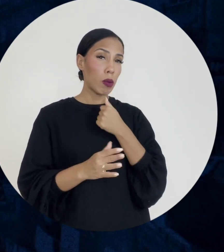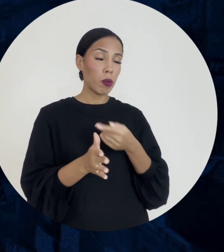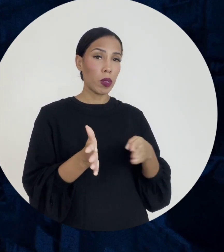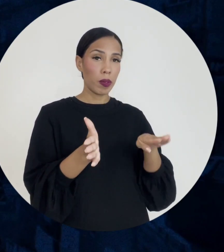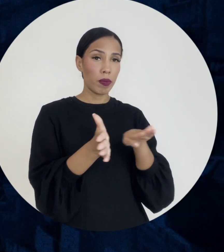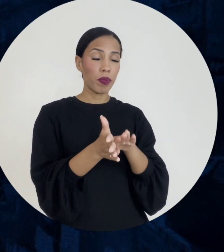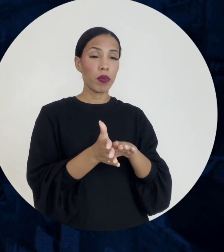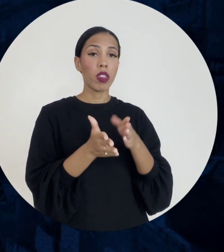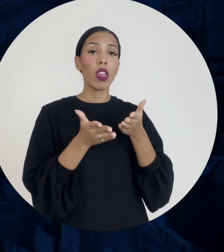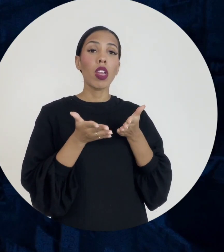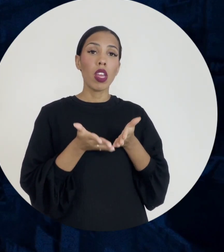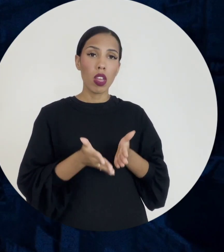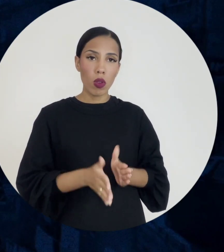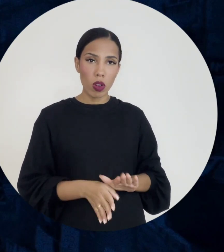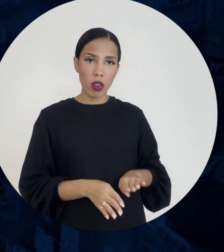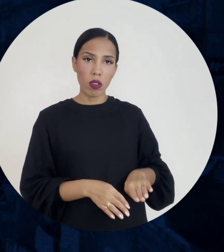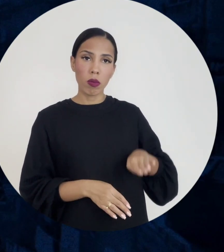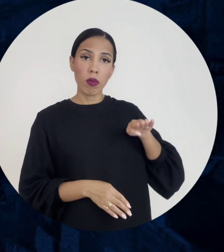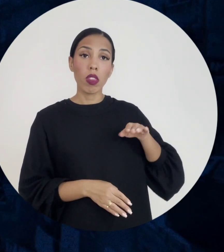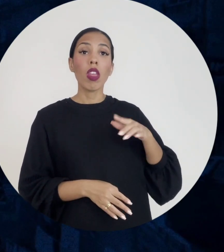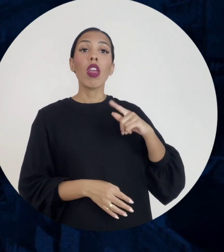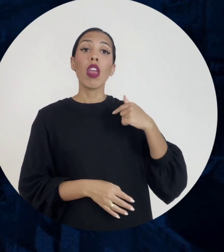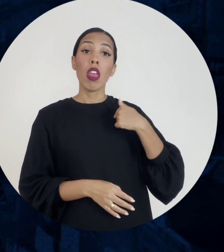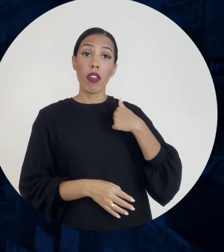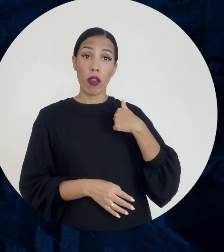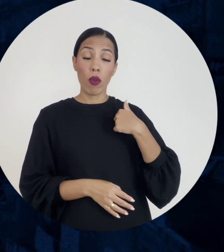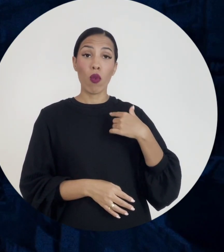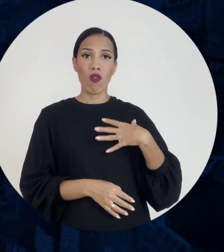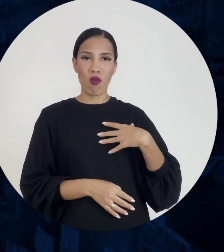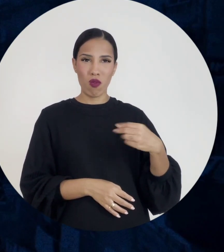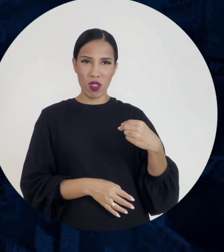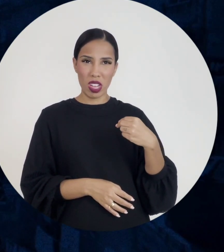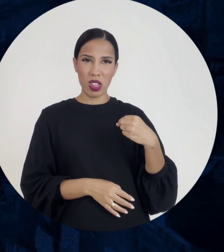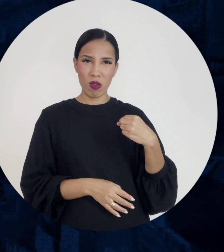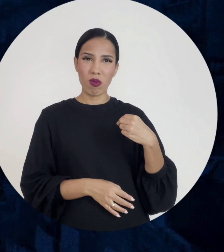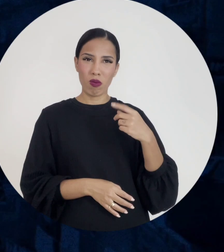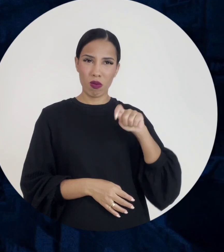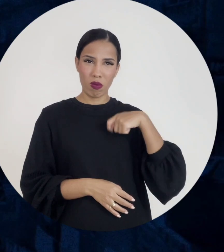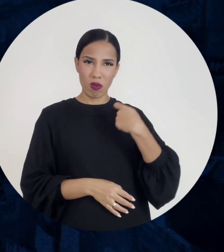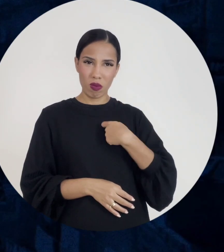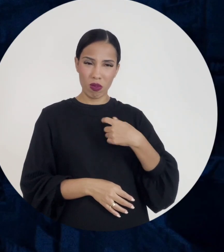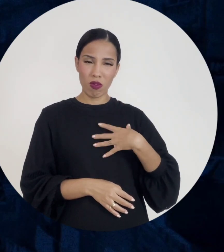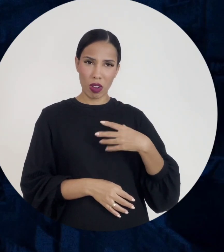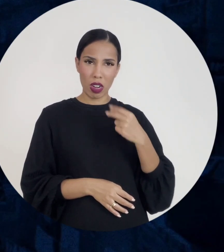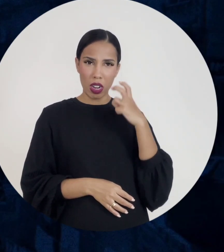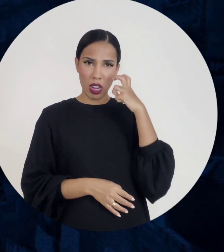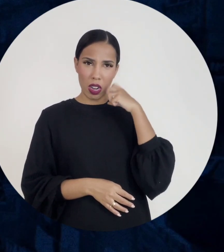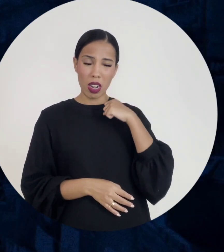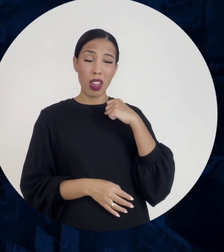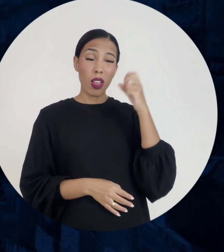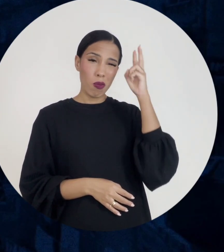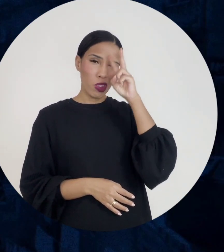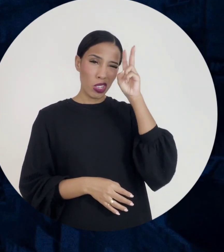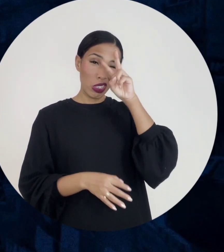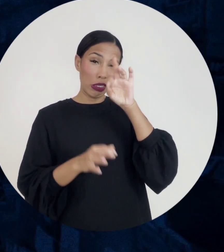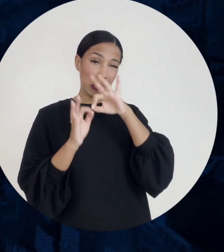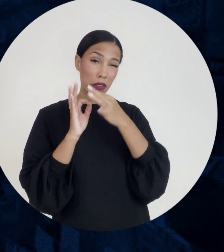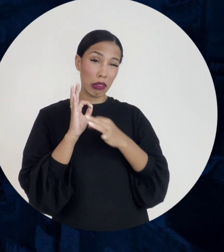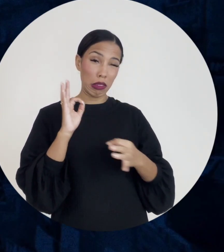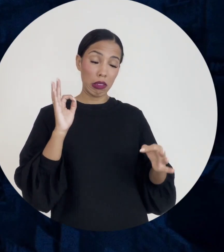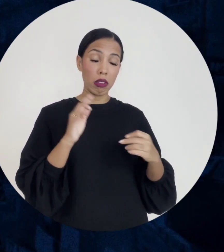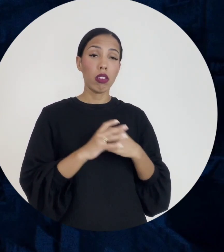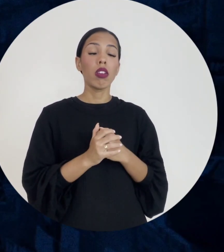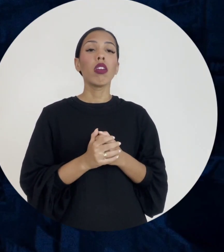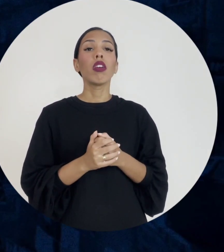lá, sou filha adotiva, né? Então, assim, é uma história longa, né? Sou